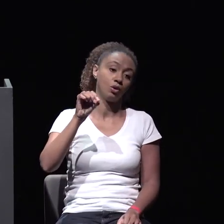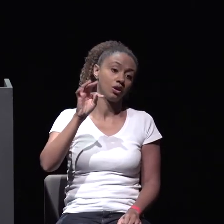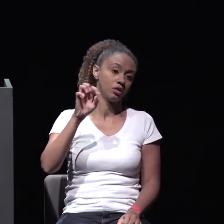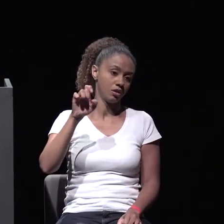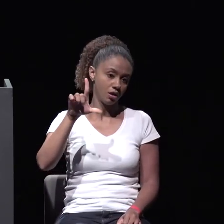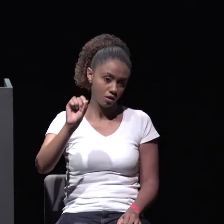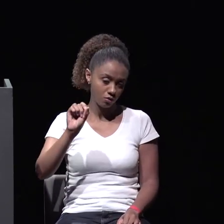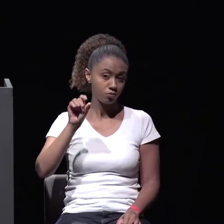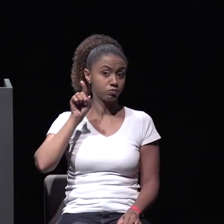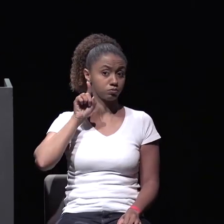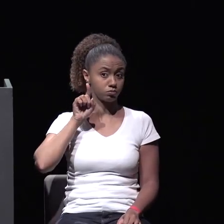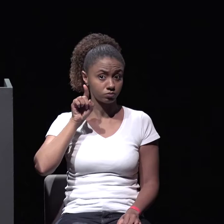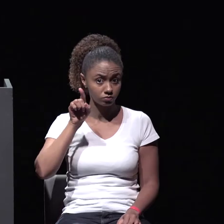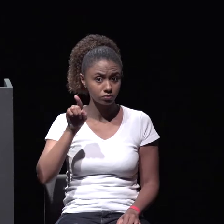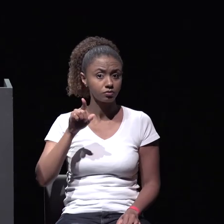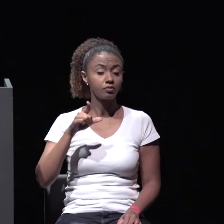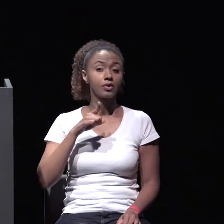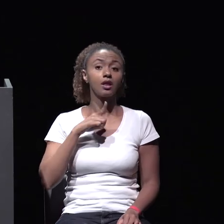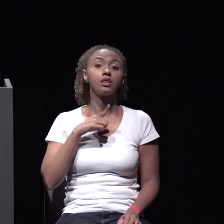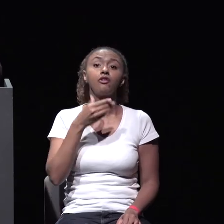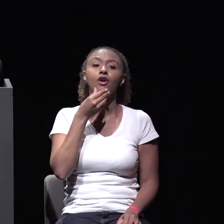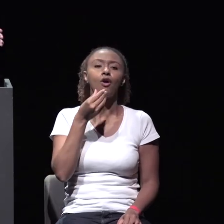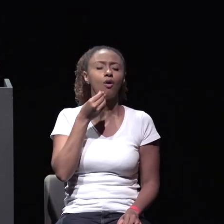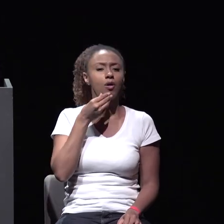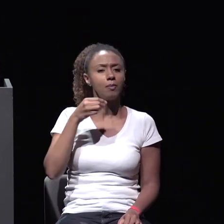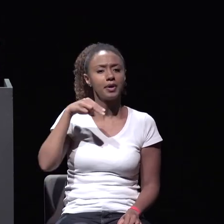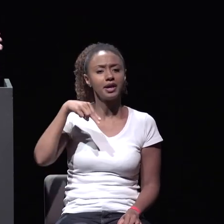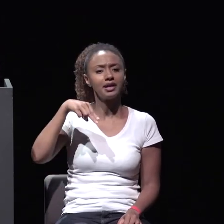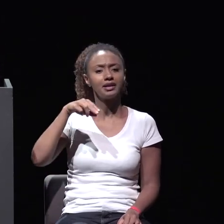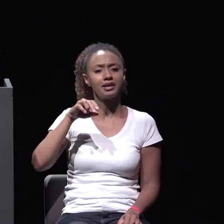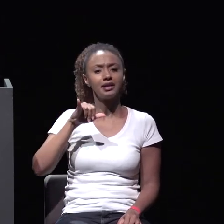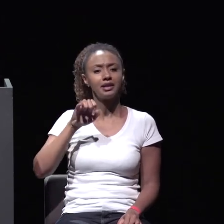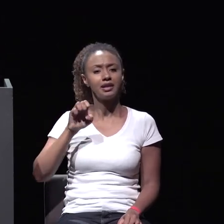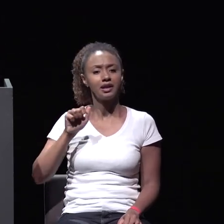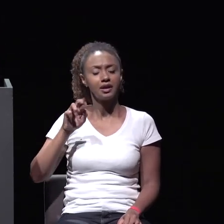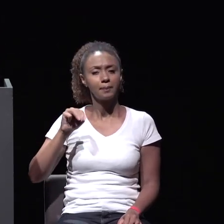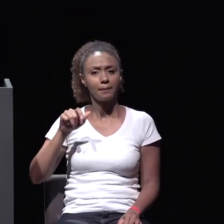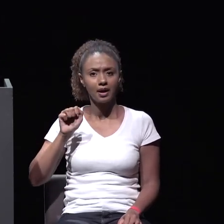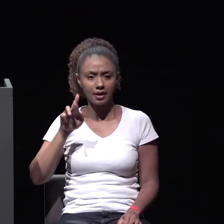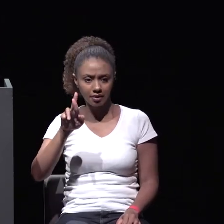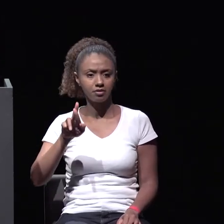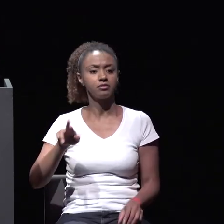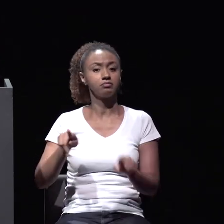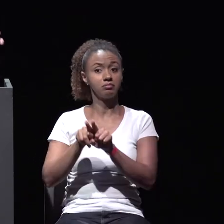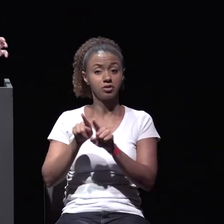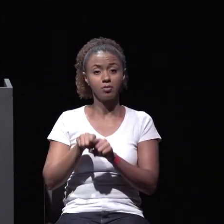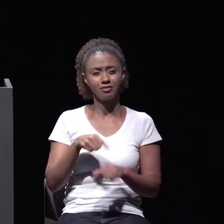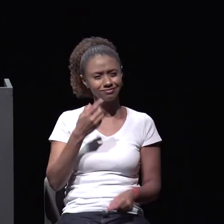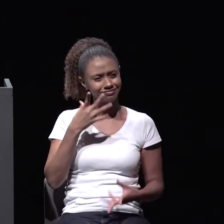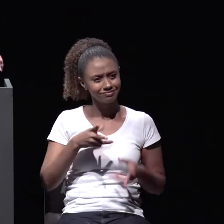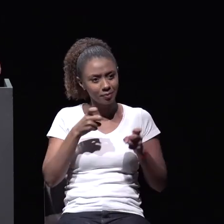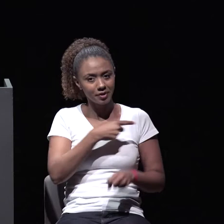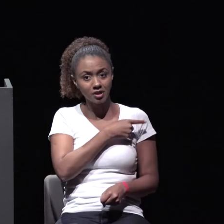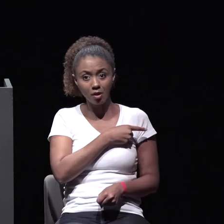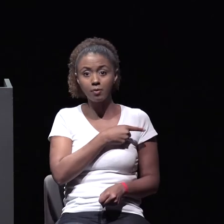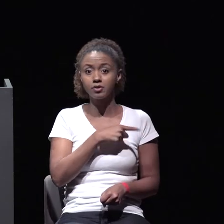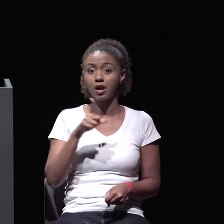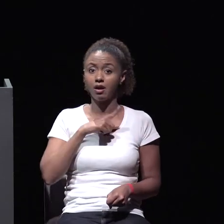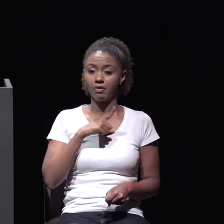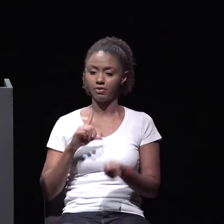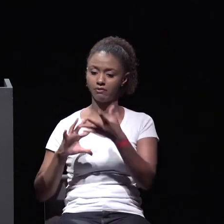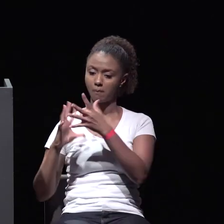projetado pelo pelo desenhado pelo niemayer e que faz parte da mesma reabilitação para que vocês vejam que essa ponte do moderno e do